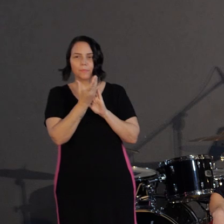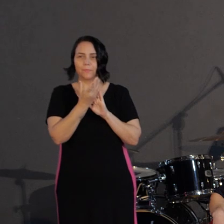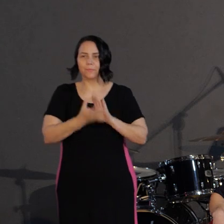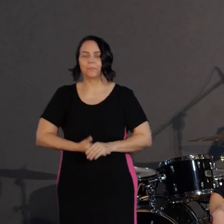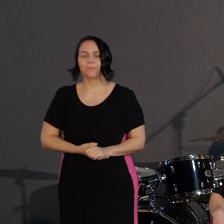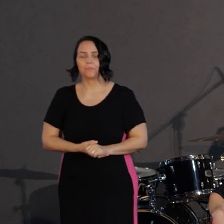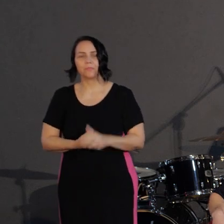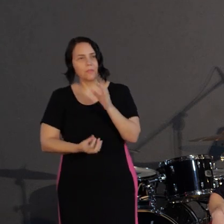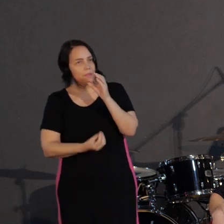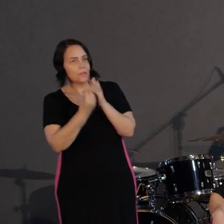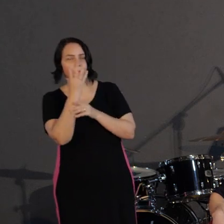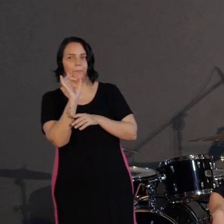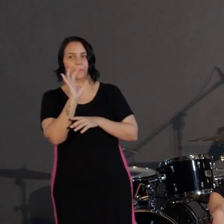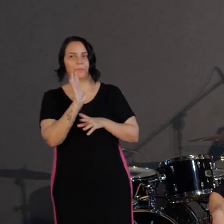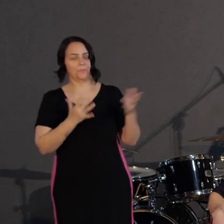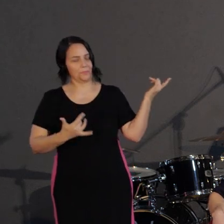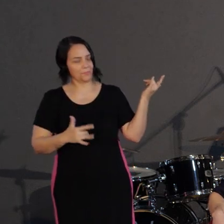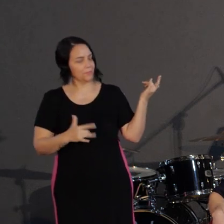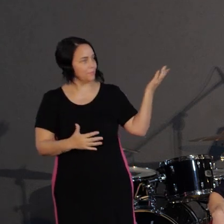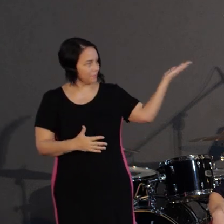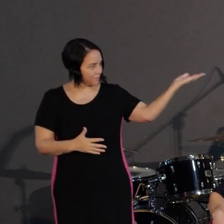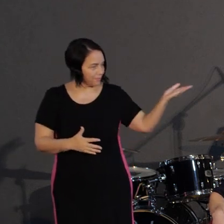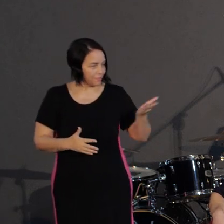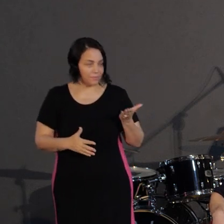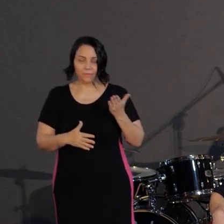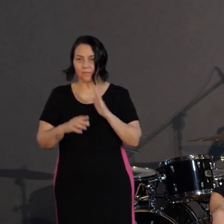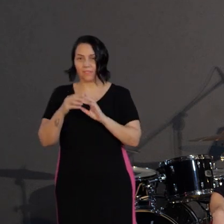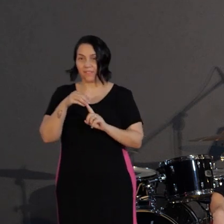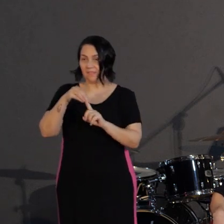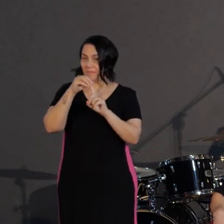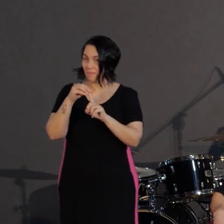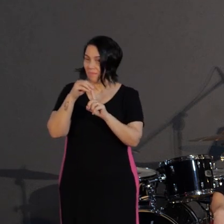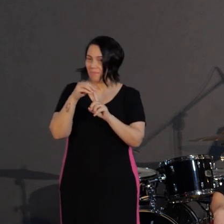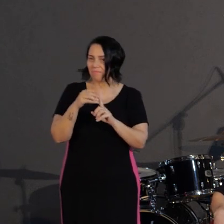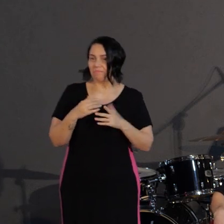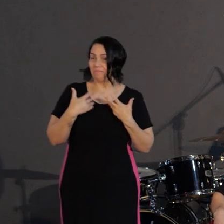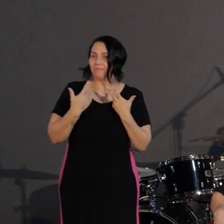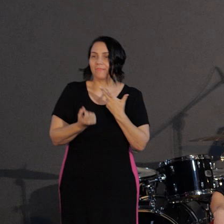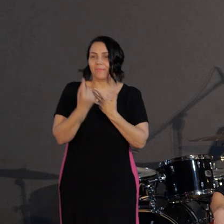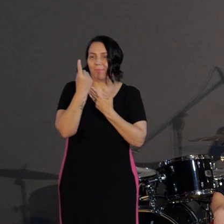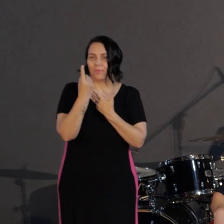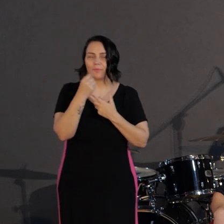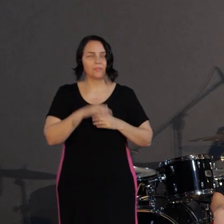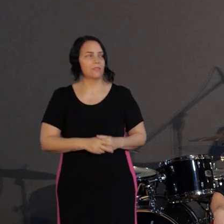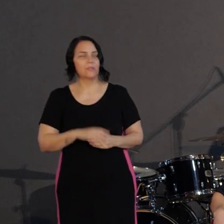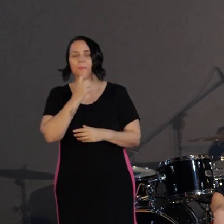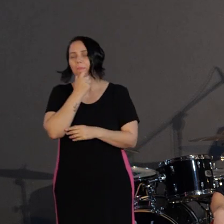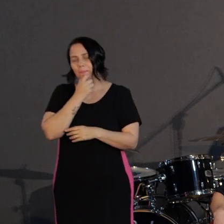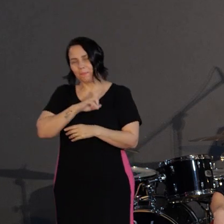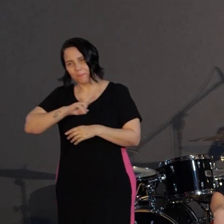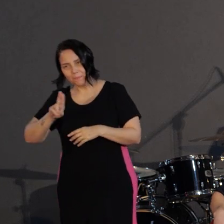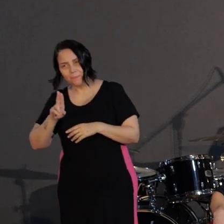arranjo só de contrabaixos. Então, isso até é uma coisa inédita aqui nas nossas práticas. Então, a gente vai fazer uma música do U2.